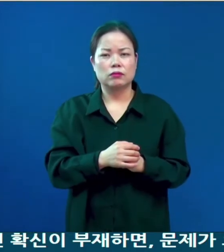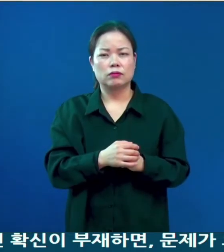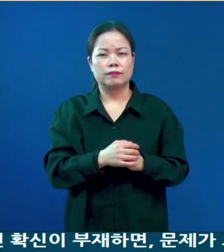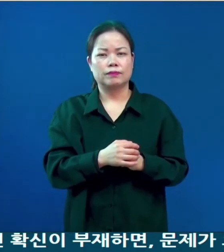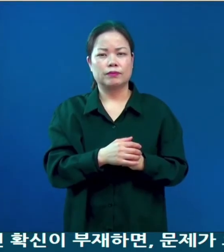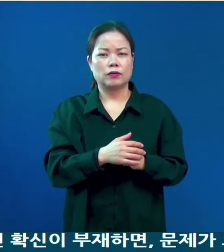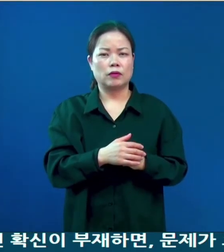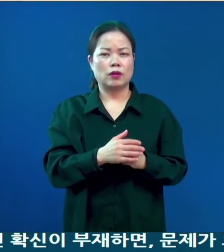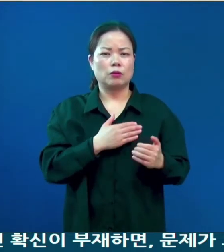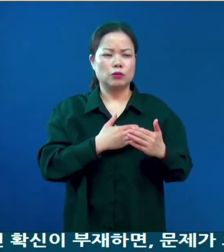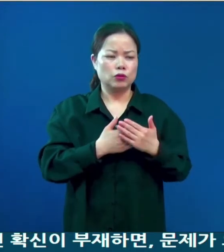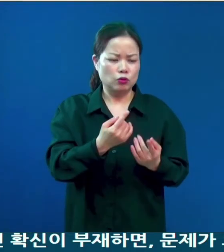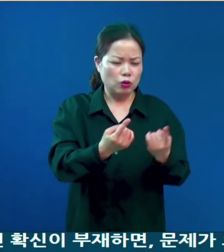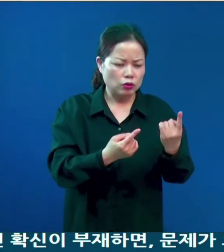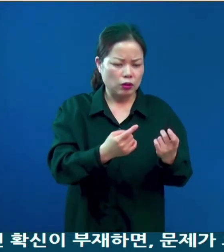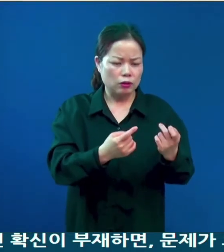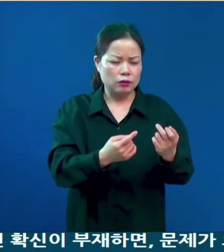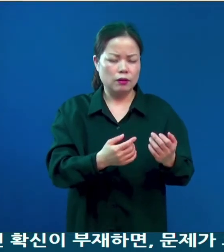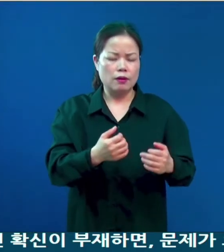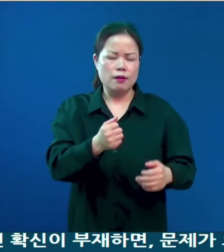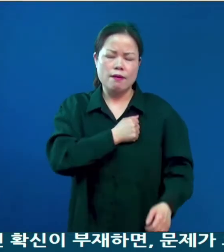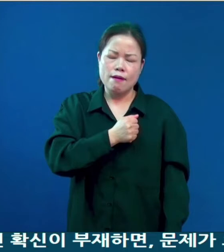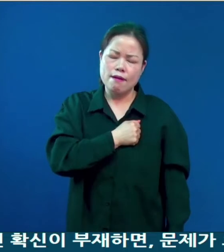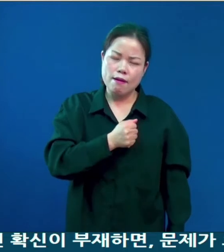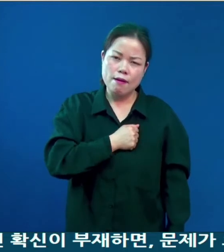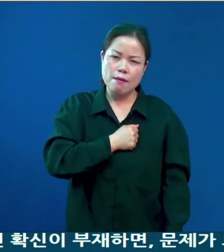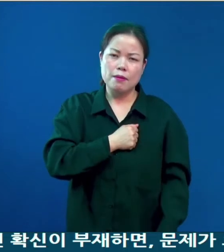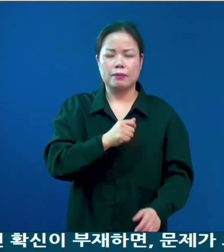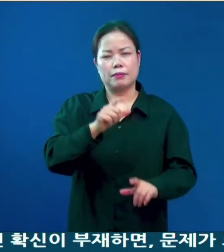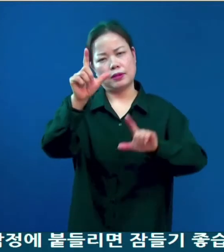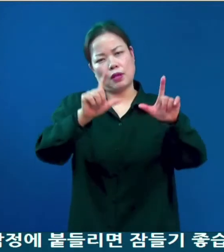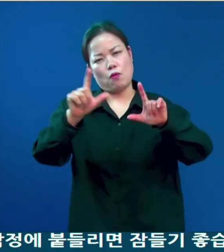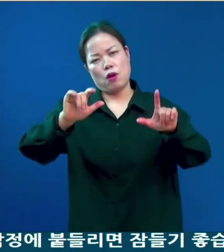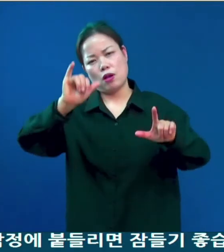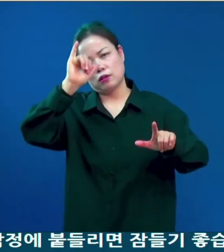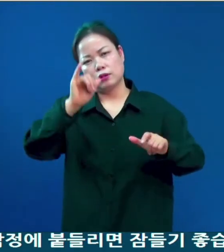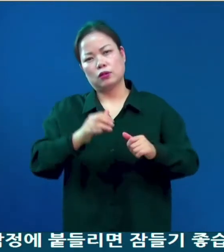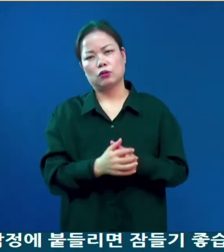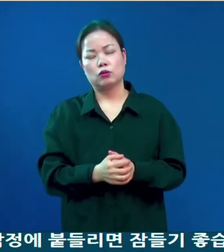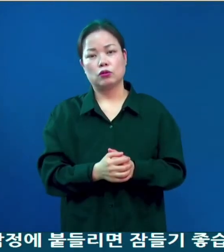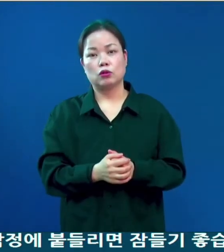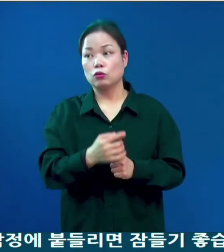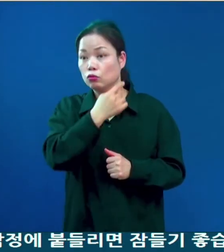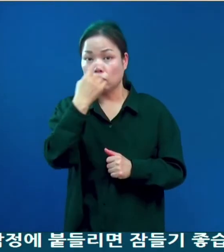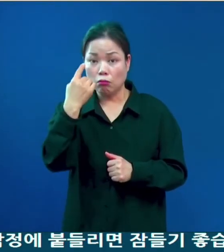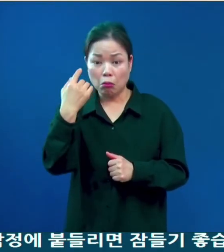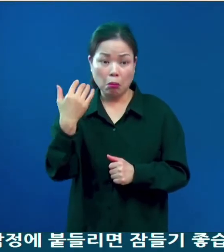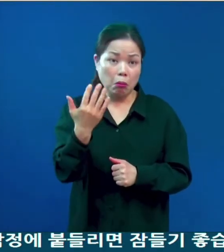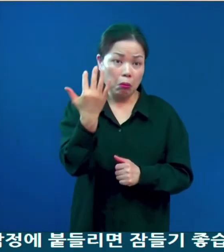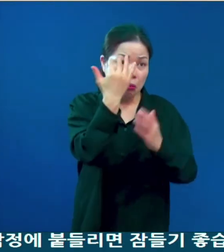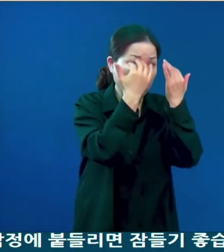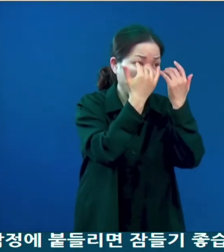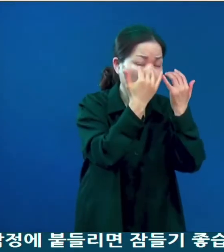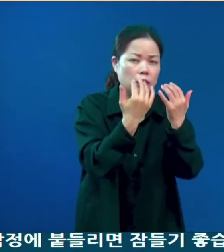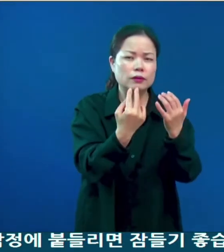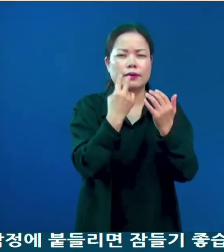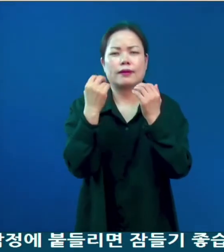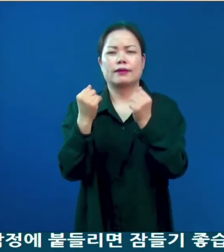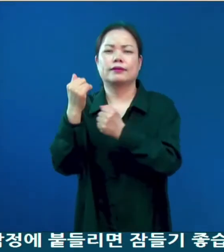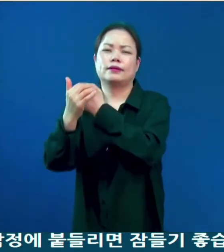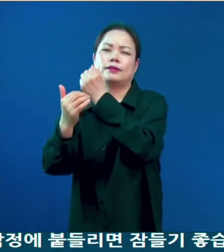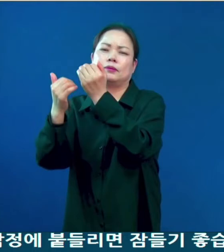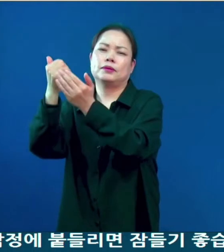분노 조절장애, 마음이 답답함, 이런 것들이 나타나는 것이죠. 그러나 눈에 보이지 않지만 분명하게 살아계신 그분을